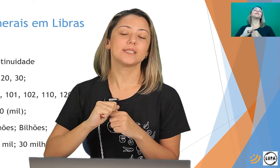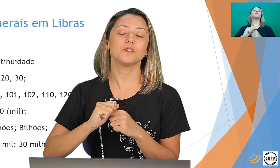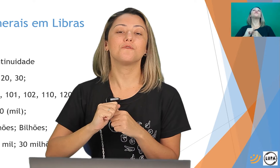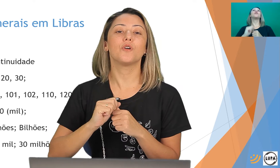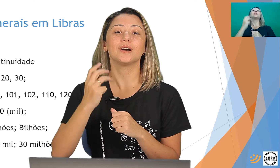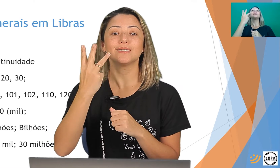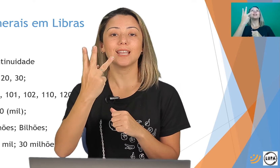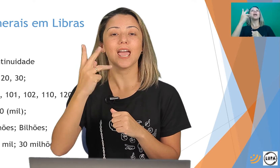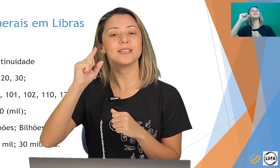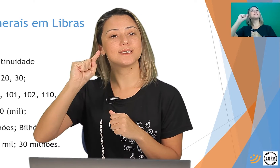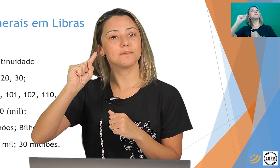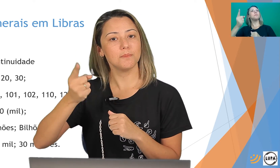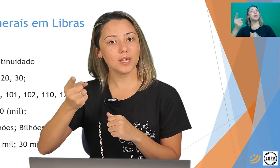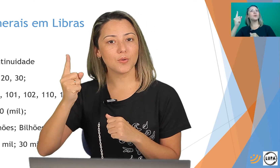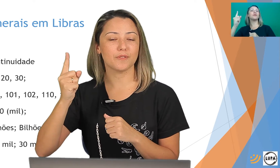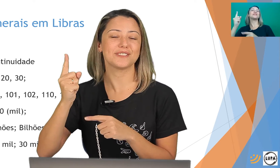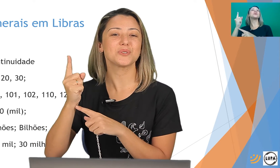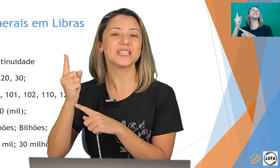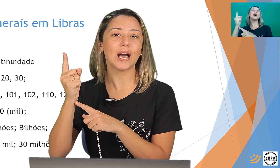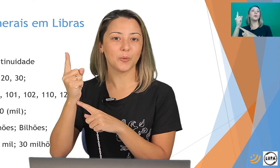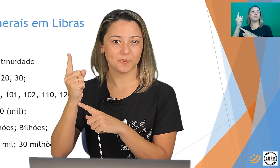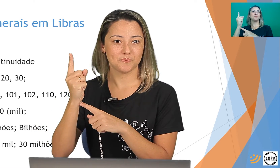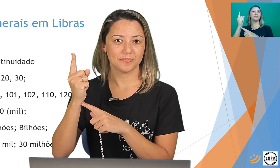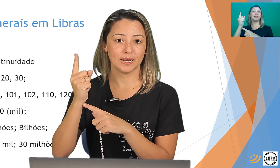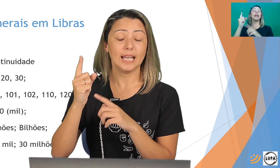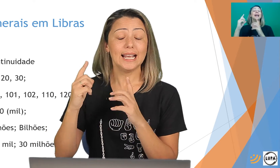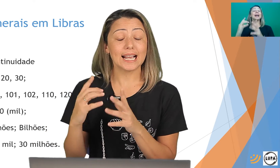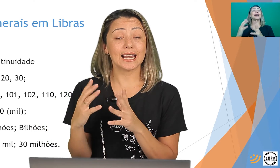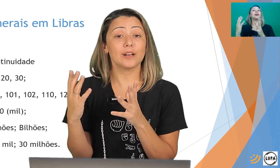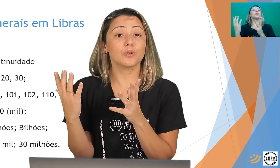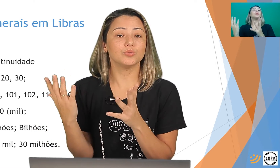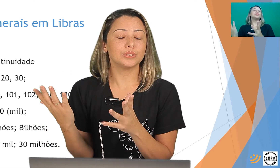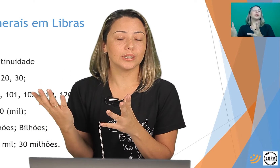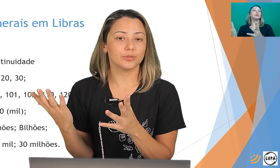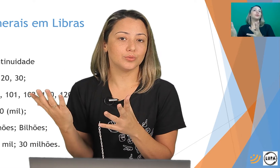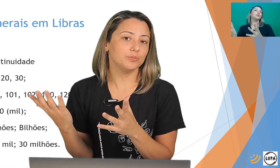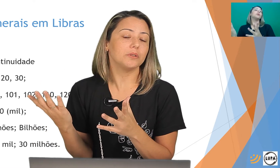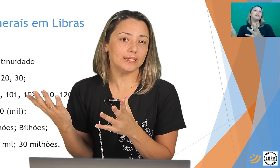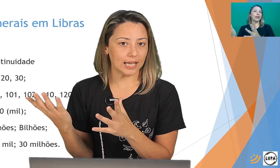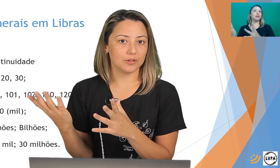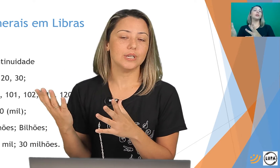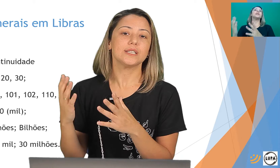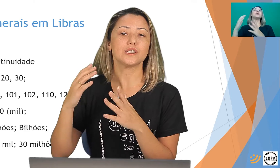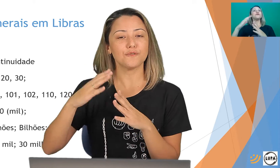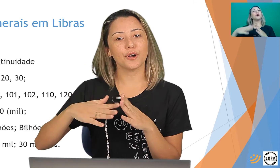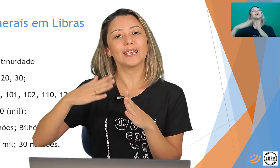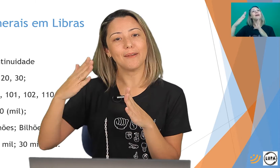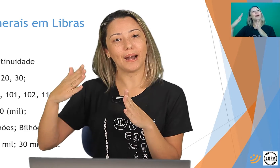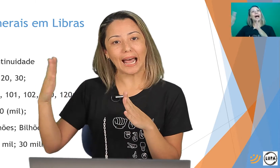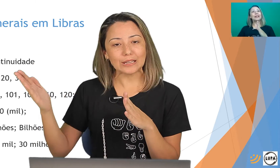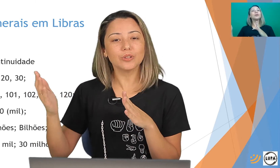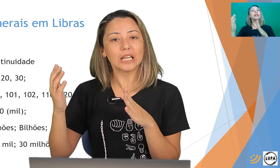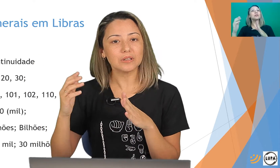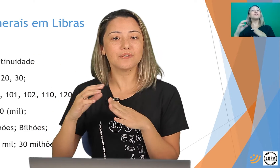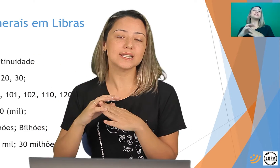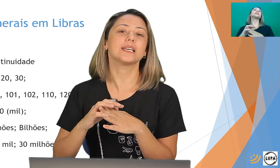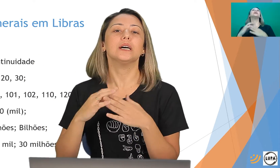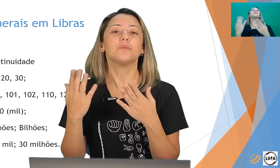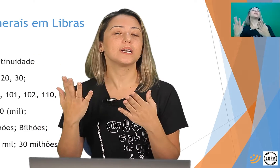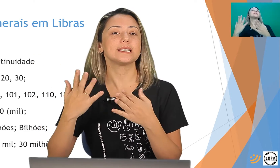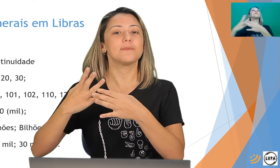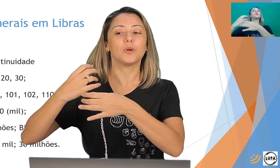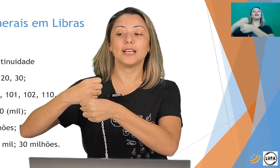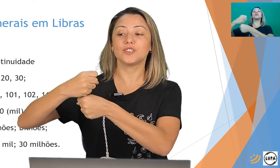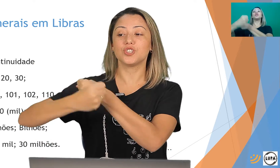1000. Se for 3000, eu vou fazer o sinal, né? Claro, contando com o número inteiro. Se for quebrado, eu tenho que